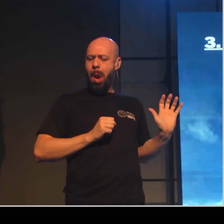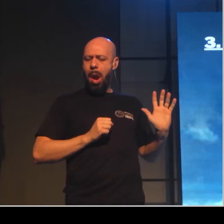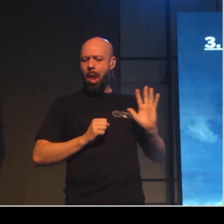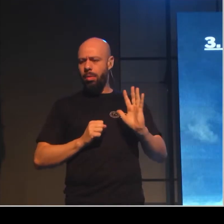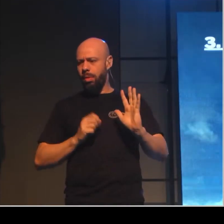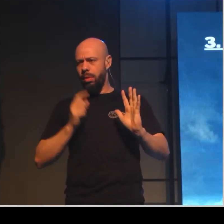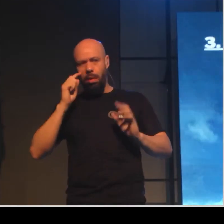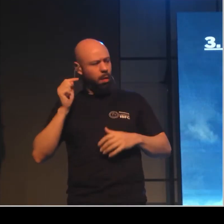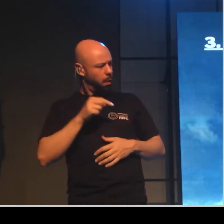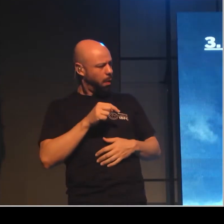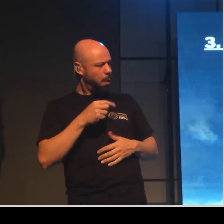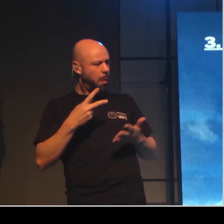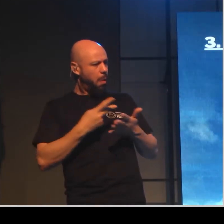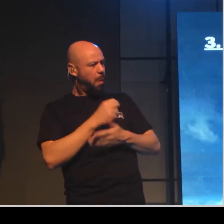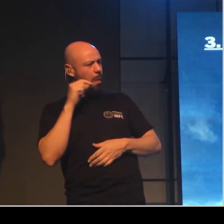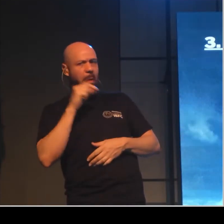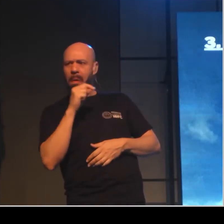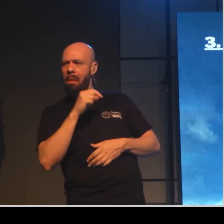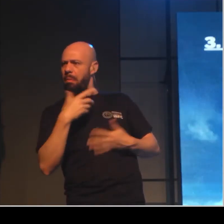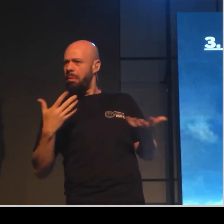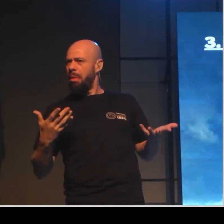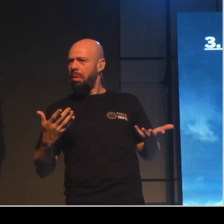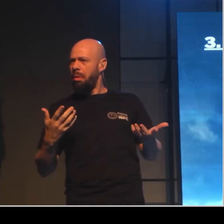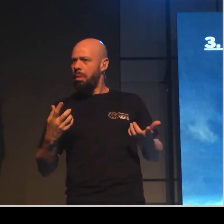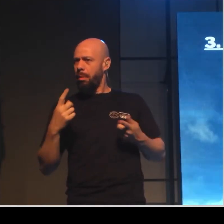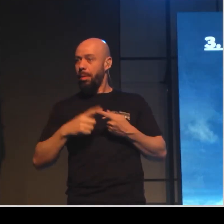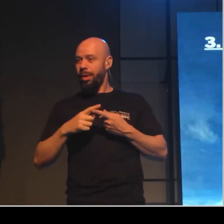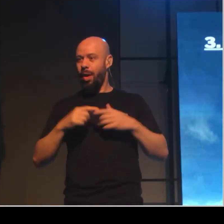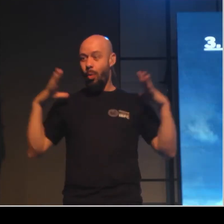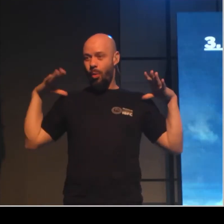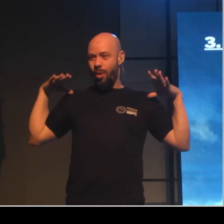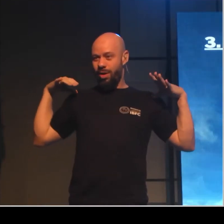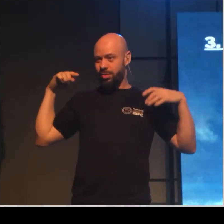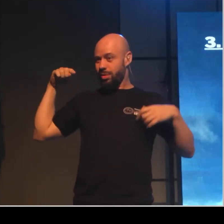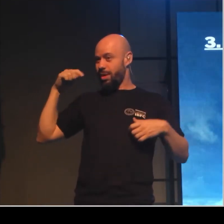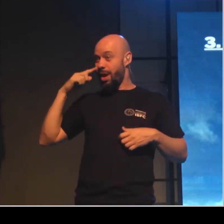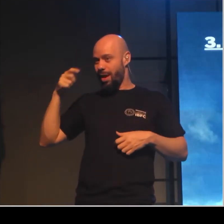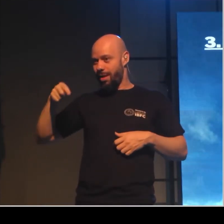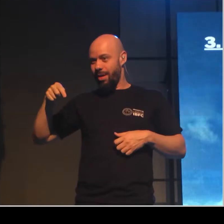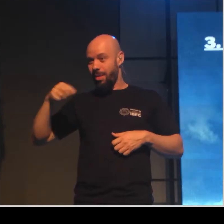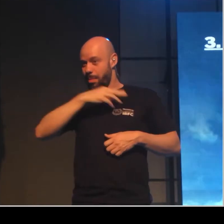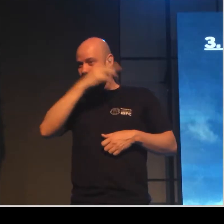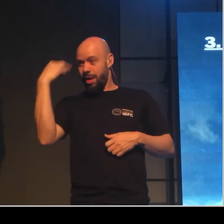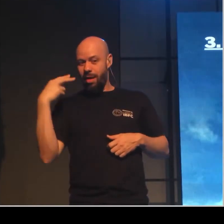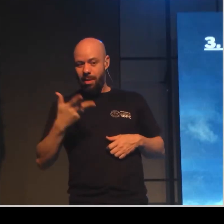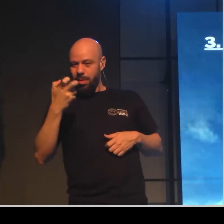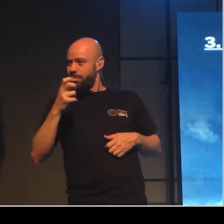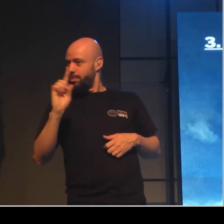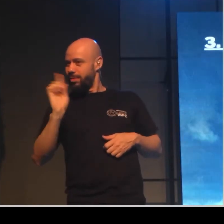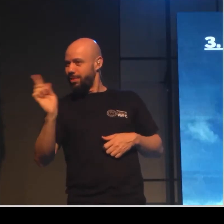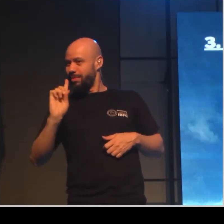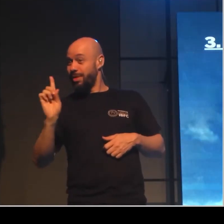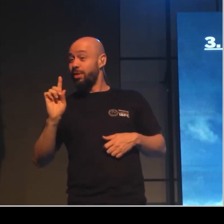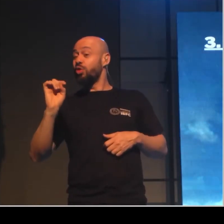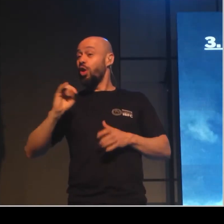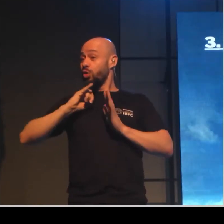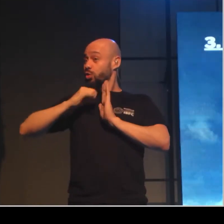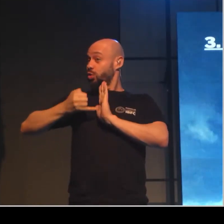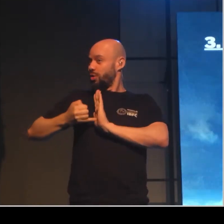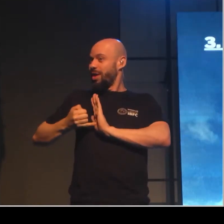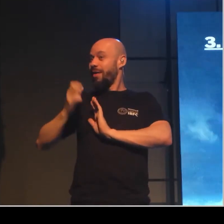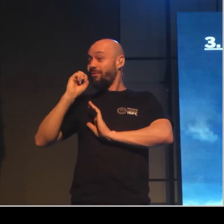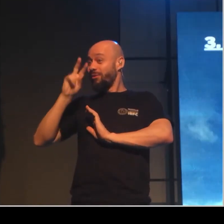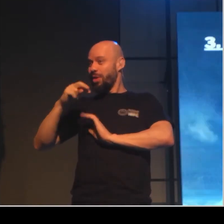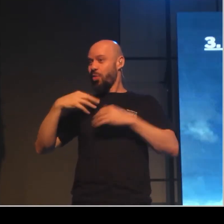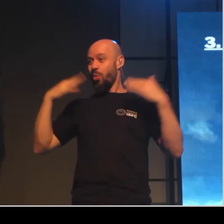está acontecendo? E os caras... Porque Maria não viu o anjo tinha aparecido para Maria lá atrás. Esse anjo dos pastores não apareceu para Maria.